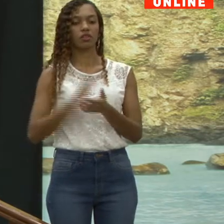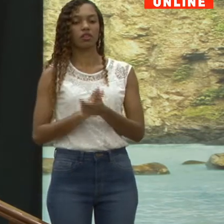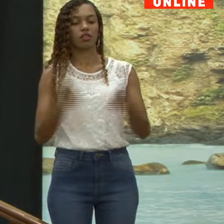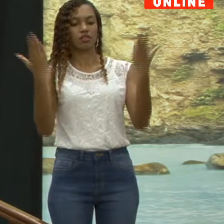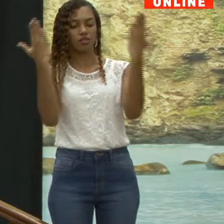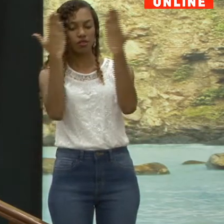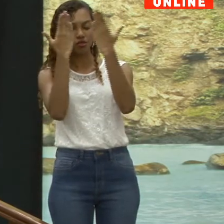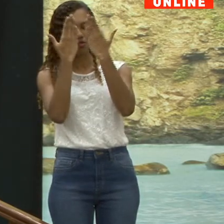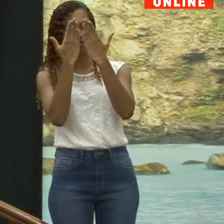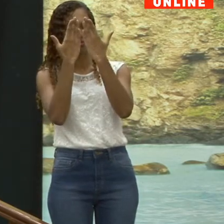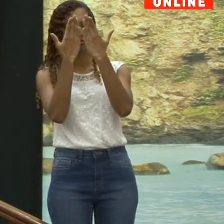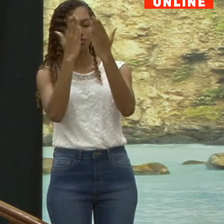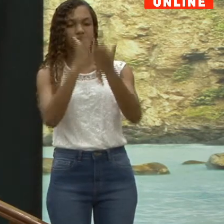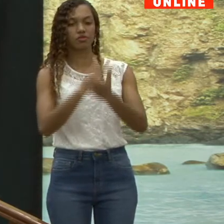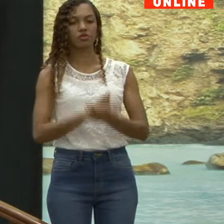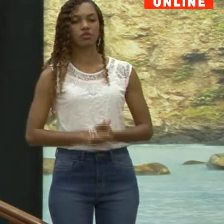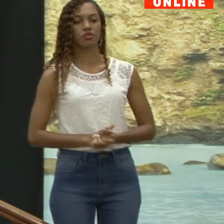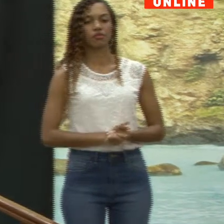esconde-te.